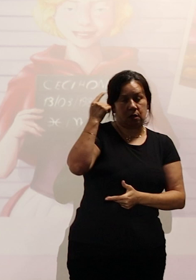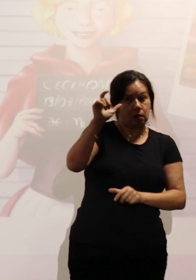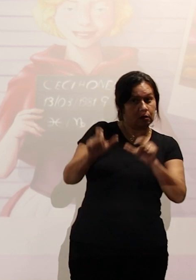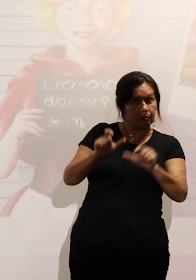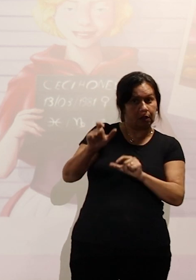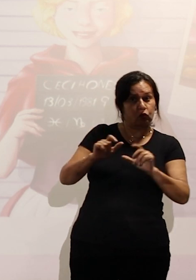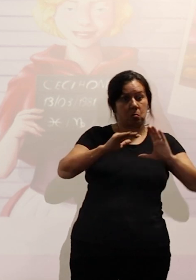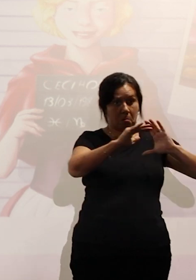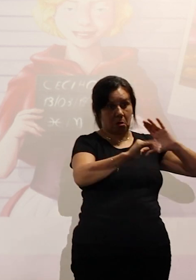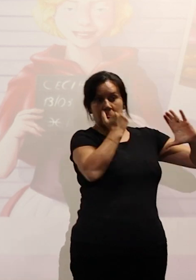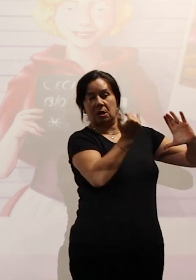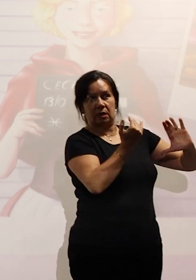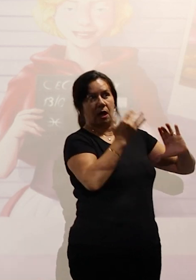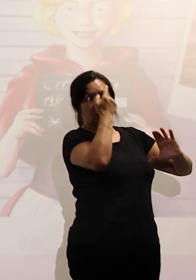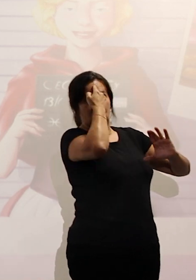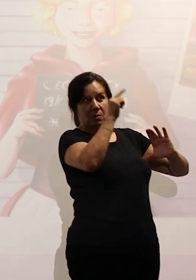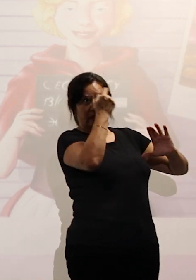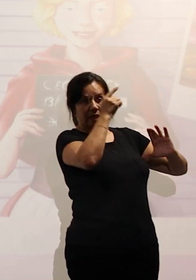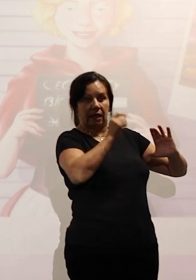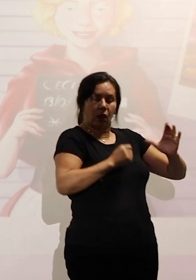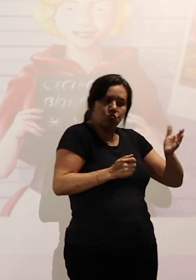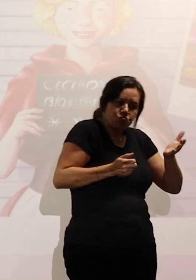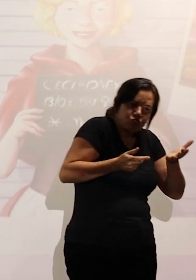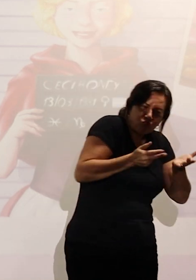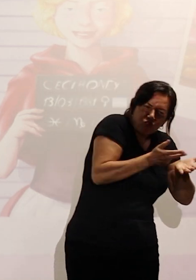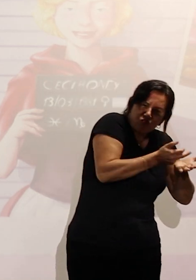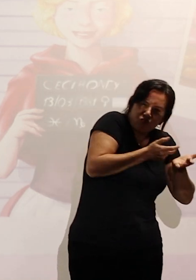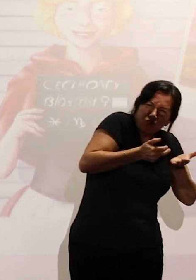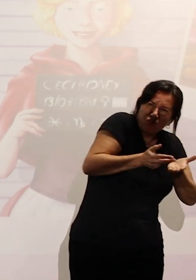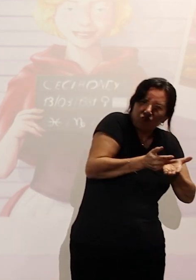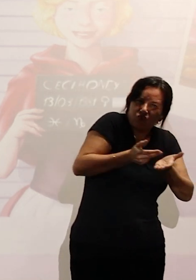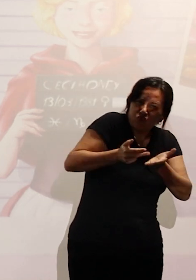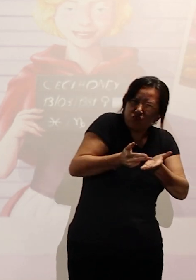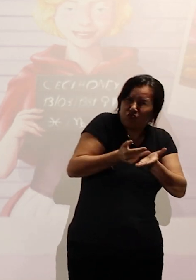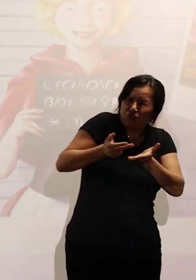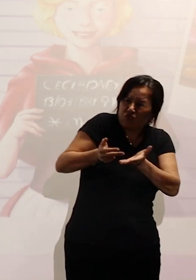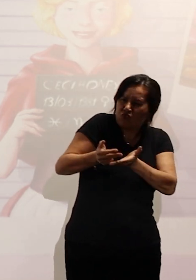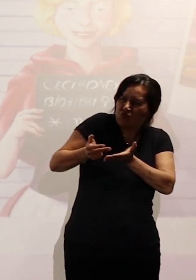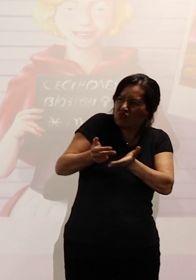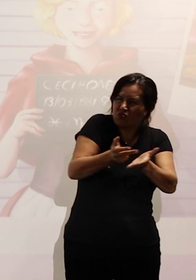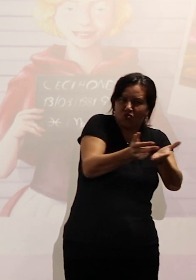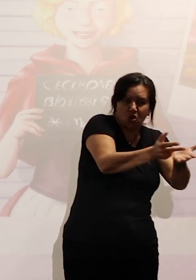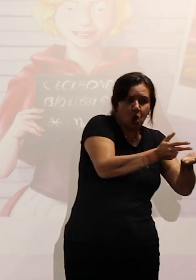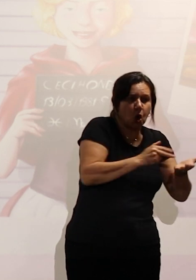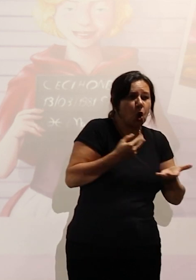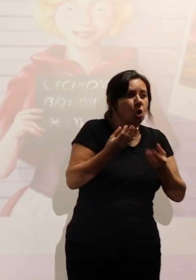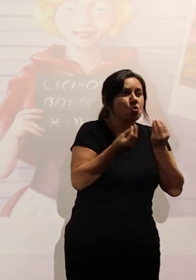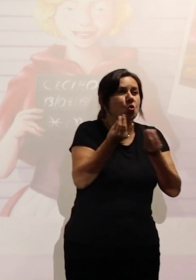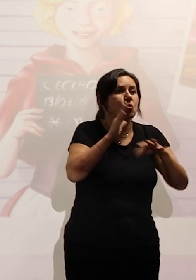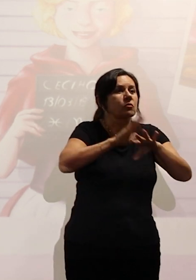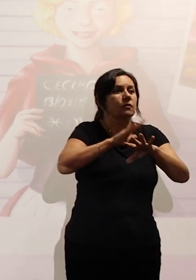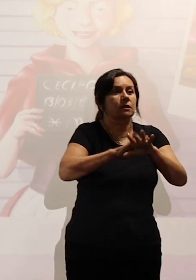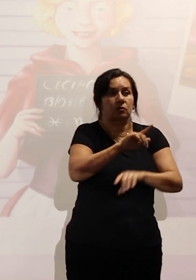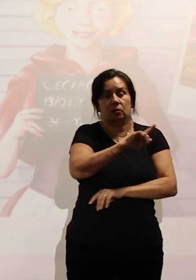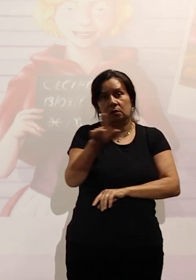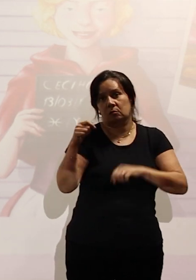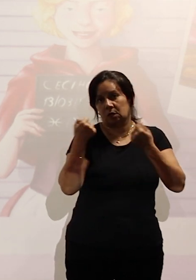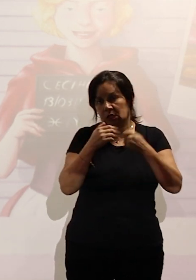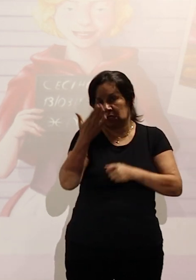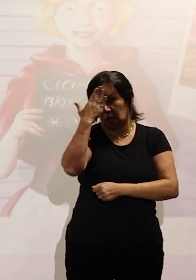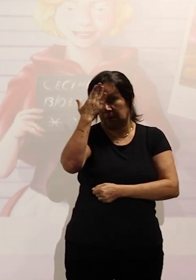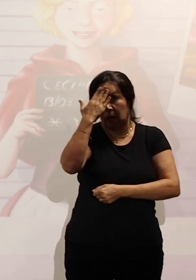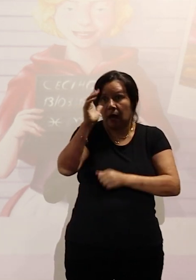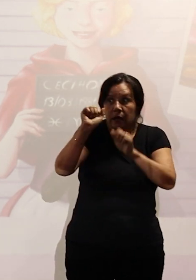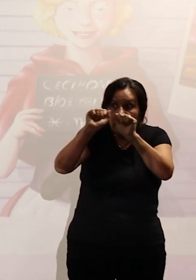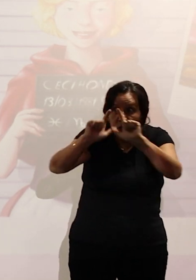uma descrição, só me jogaram uma ideia, né? E aquilo que eu falei, você tem que saber como fazer determinadas coisas parecerem. Então,